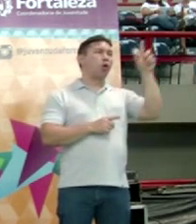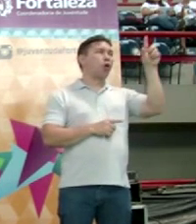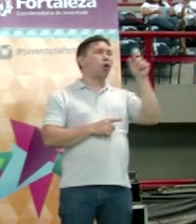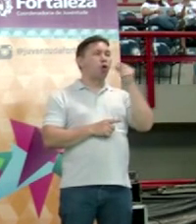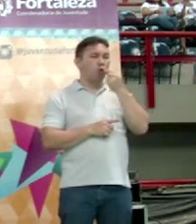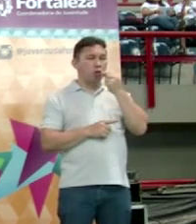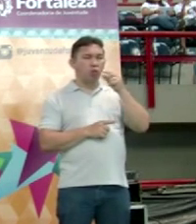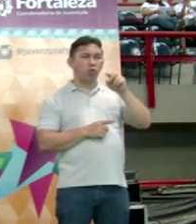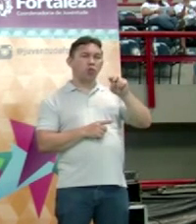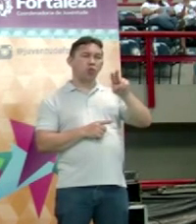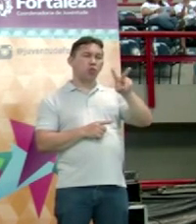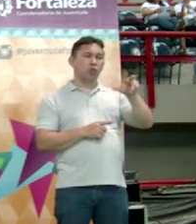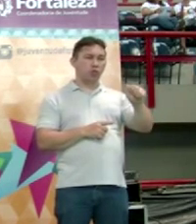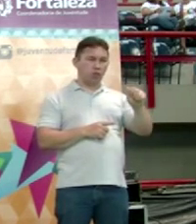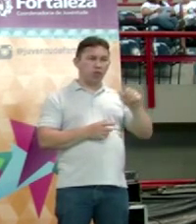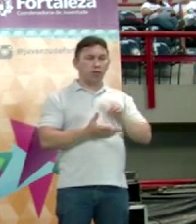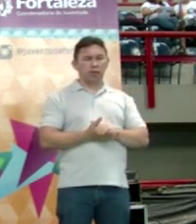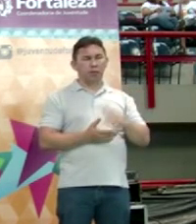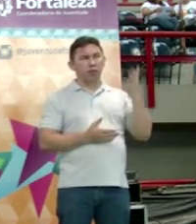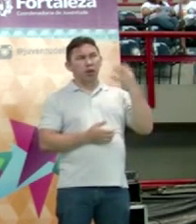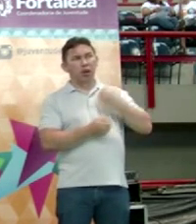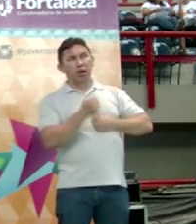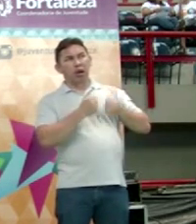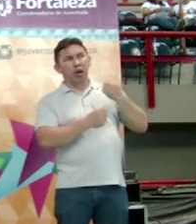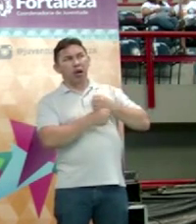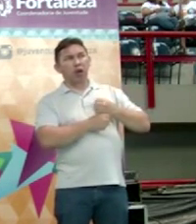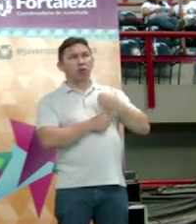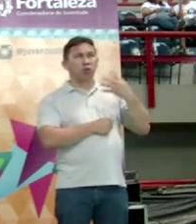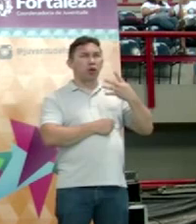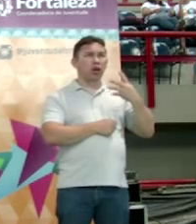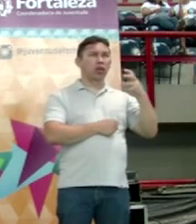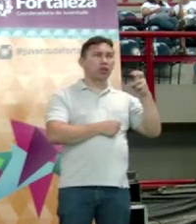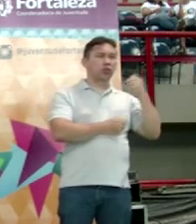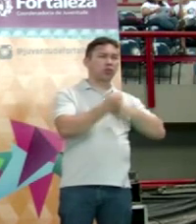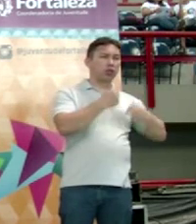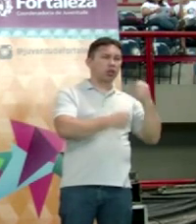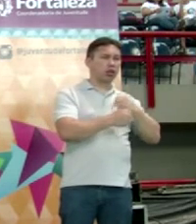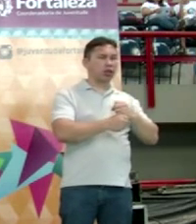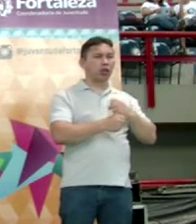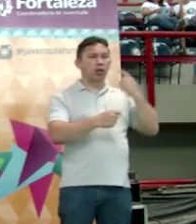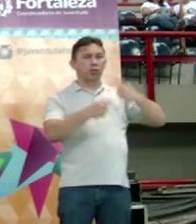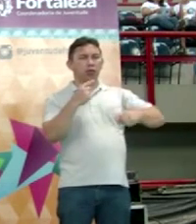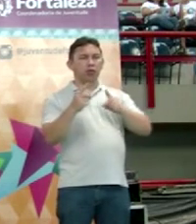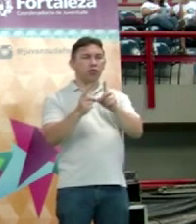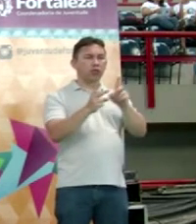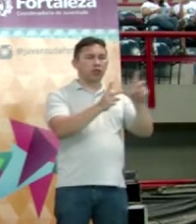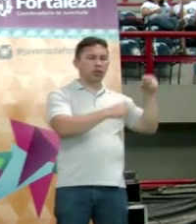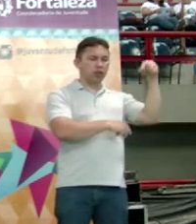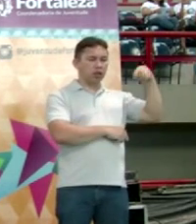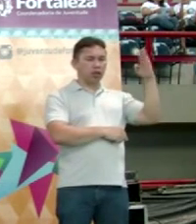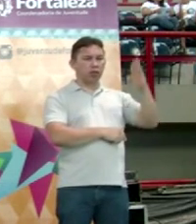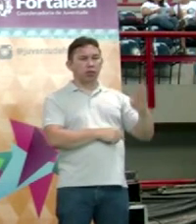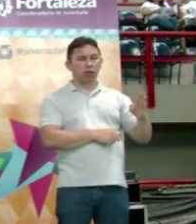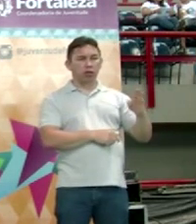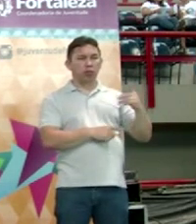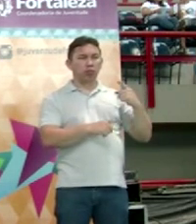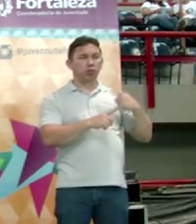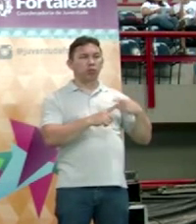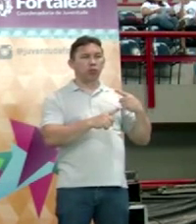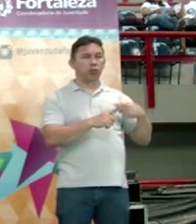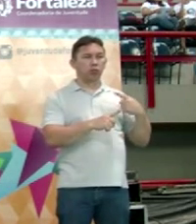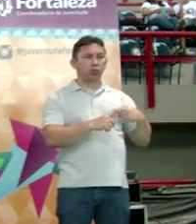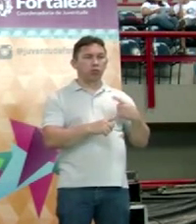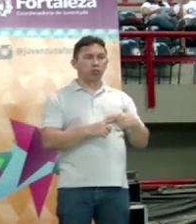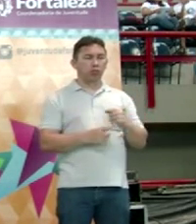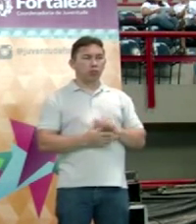uns 4, 5 anos atrás, mais ou menos, elas iam ser proibidas de ser comercializadas no Brasil. Por quê? Porque